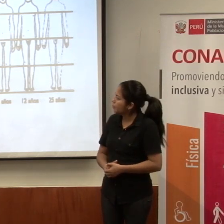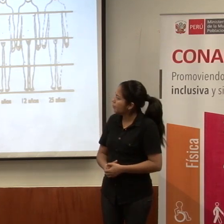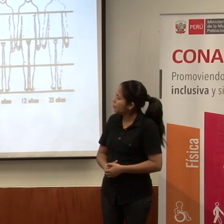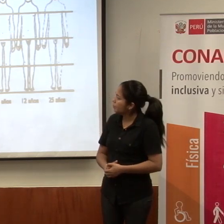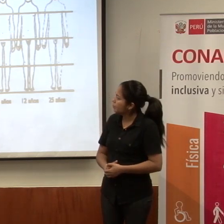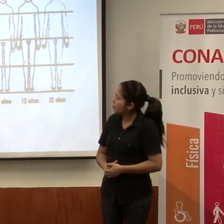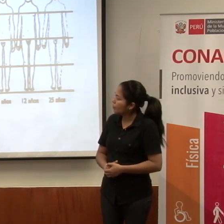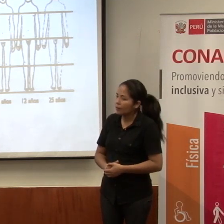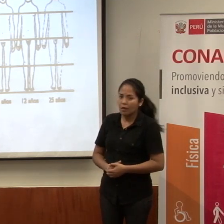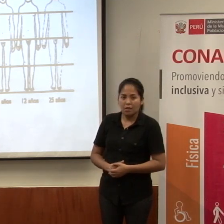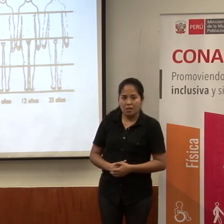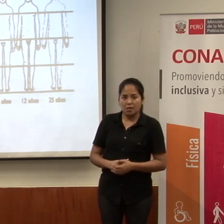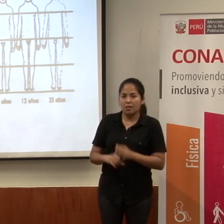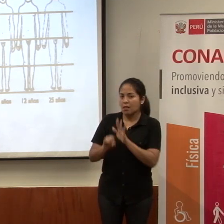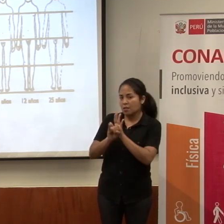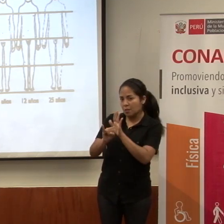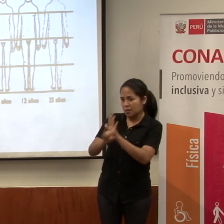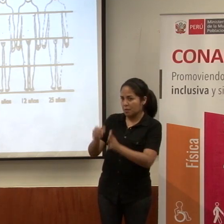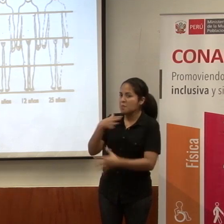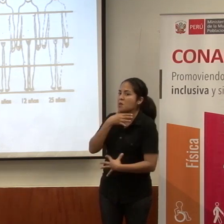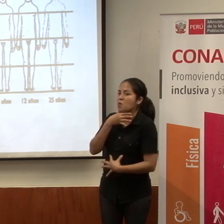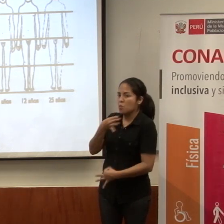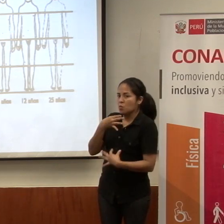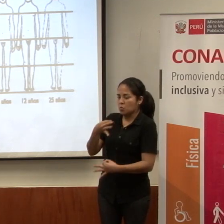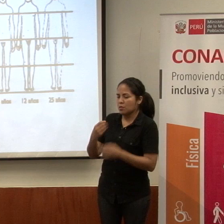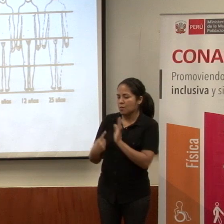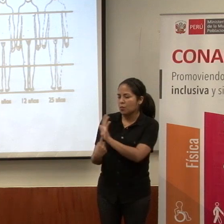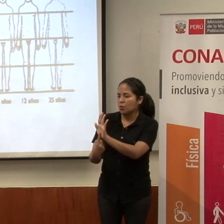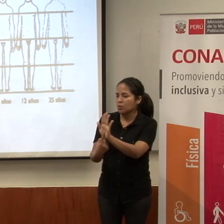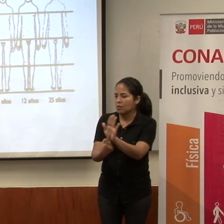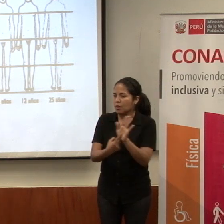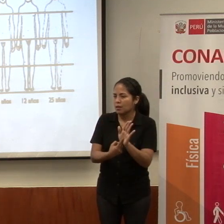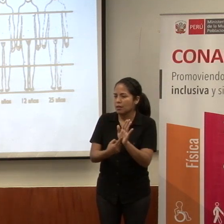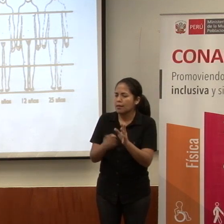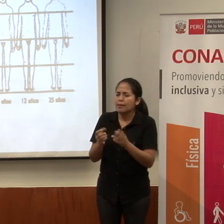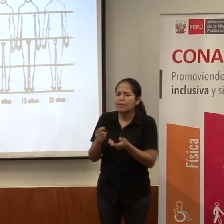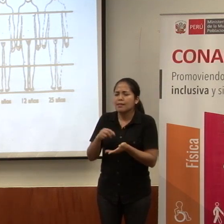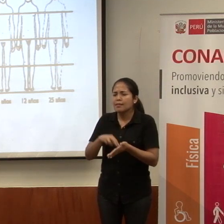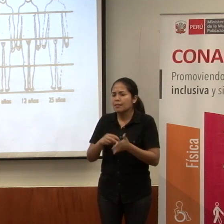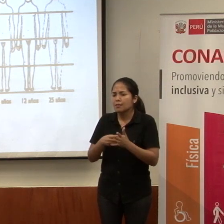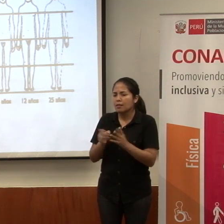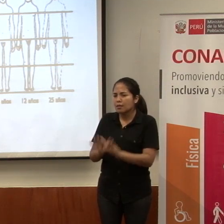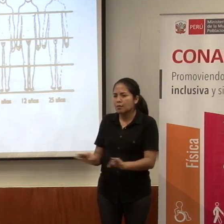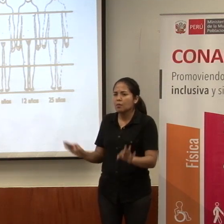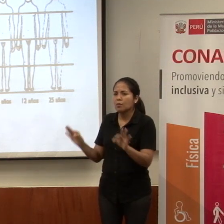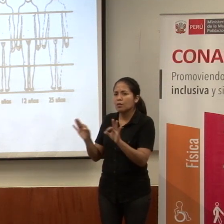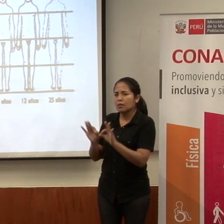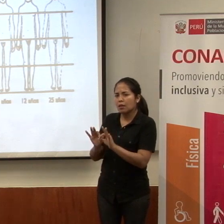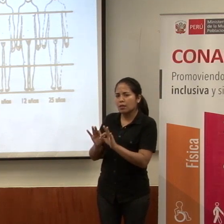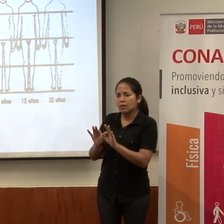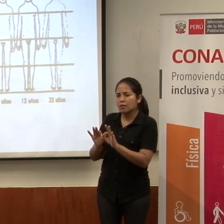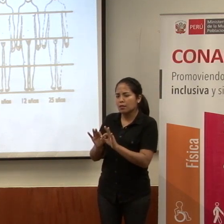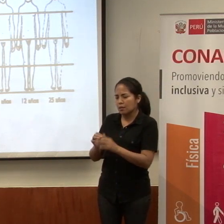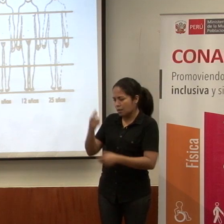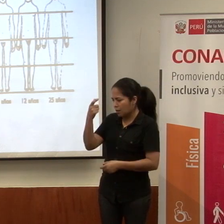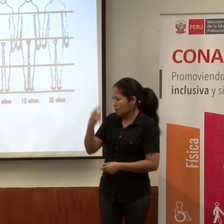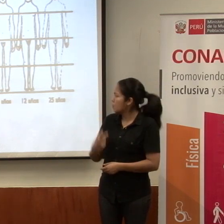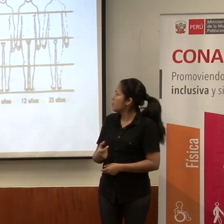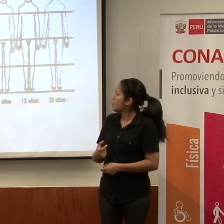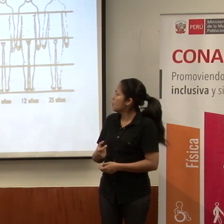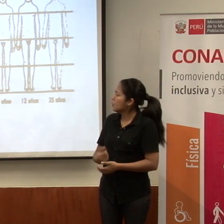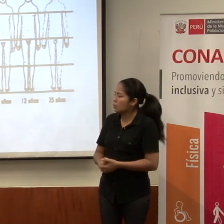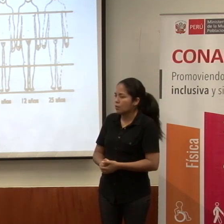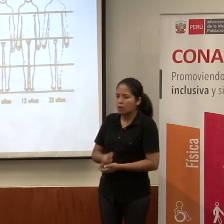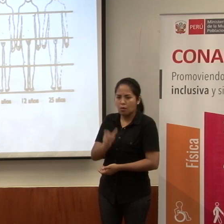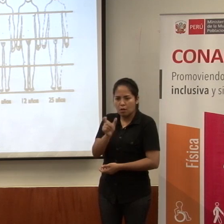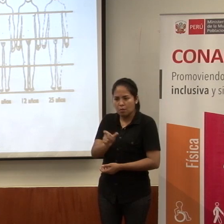Esta es una lámina que a mí me gusta poner porque es un buen ejemplo de qué prioriza el ser humano al momento en